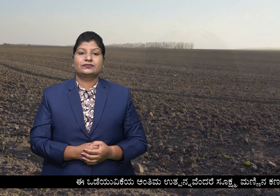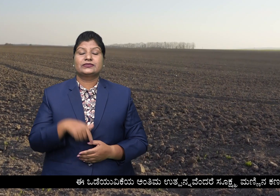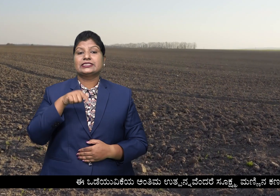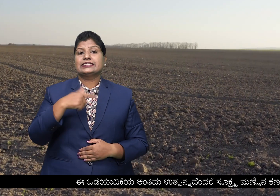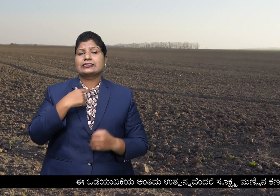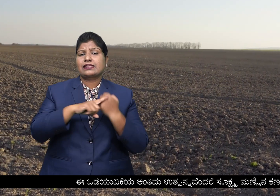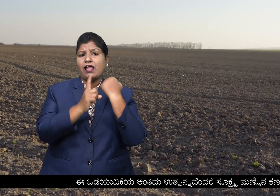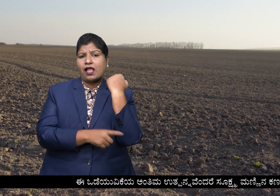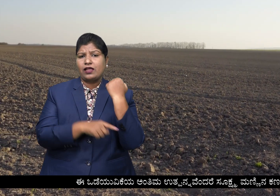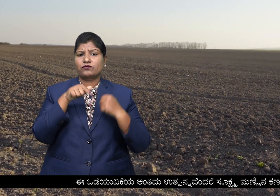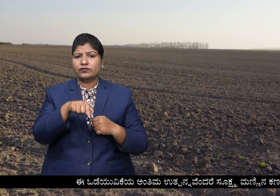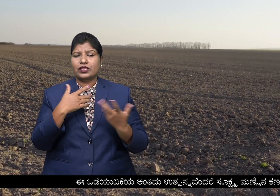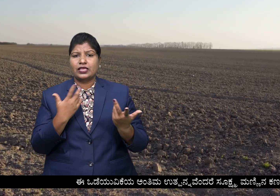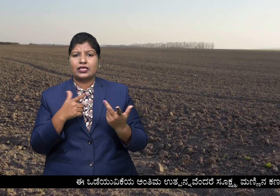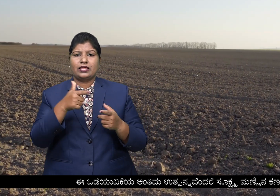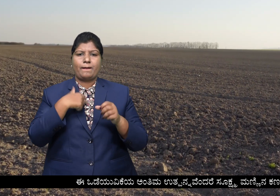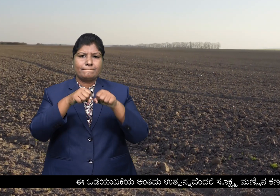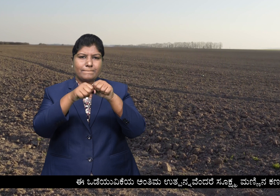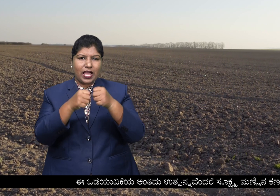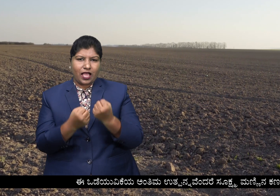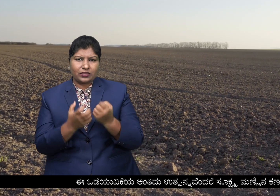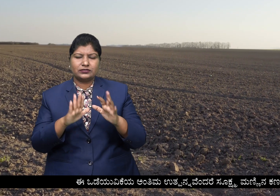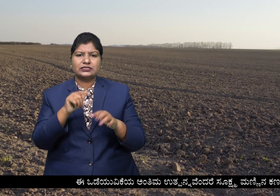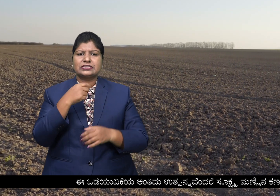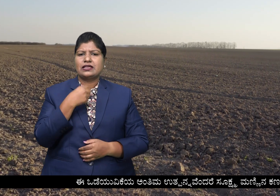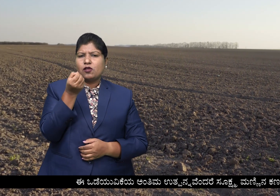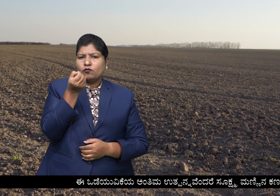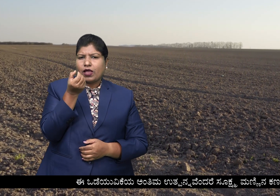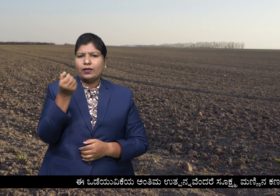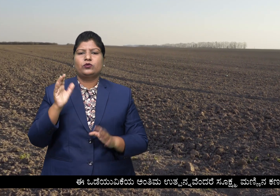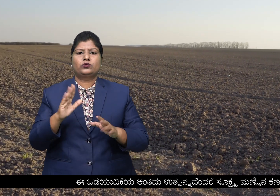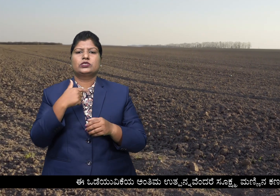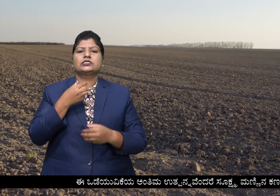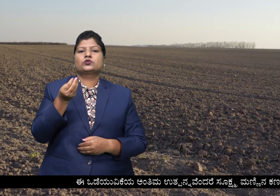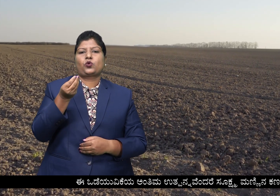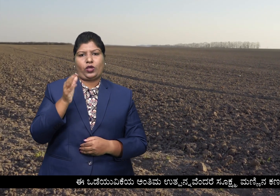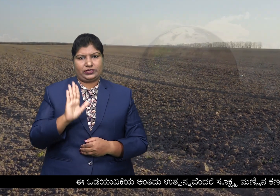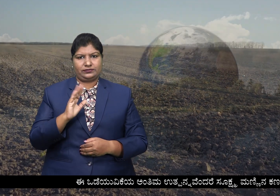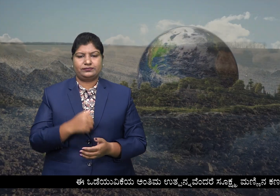ಈ ಒಡೆಯುವಿಕೆಯ ಅಂತಿಮ ಉತ್ಪನ್ನವೆಂದರೆ ಸೂಕ್ಷ್ಮ ಮಣ್ಣಿನ ಕಣಗಳು.